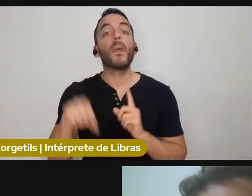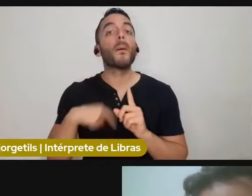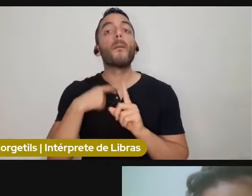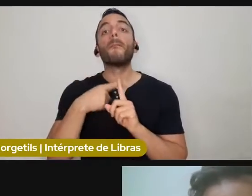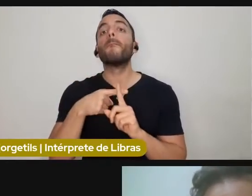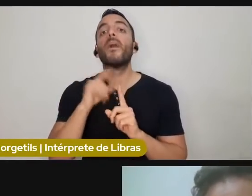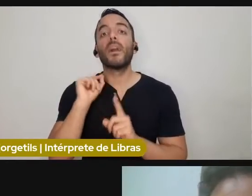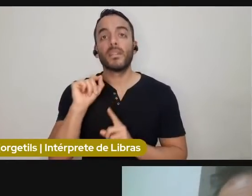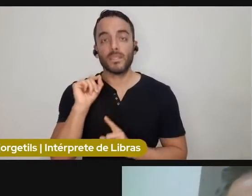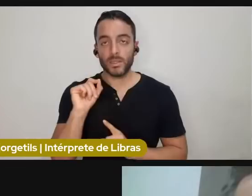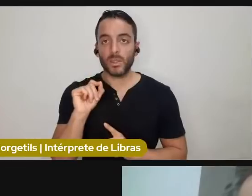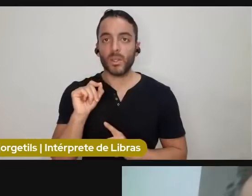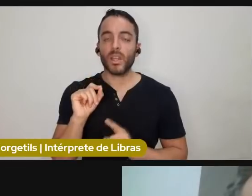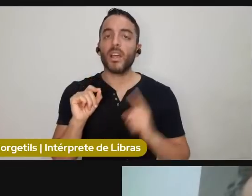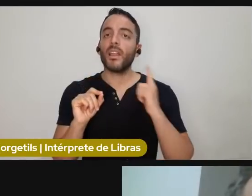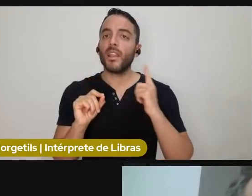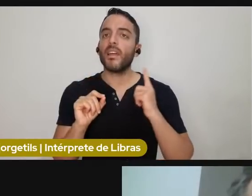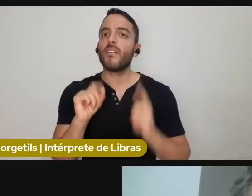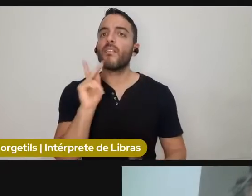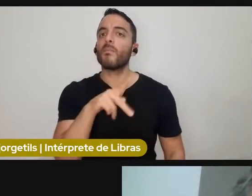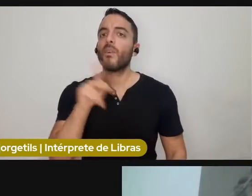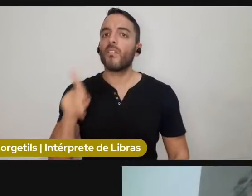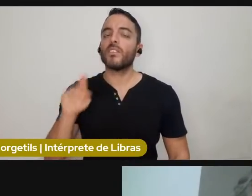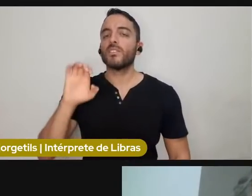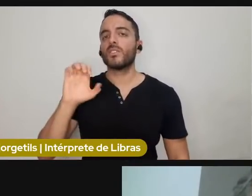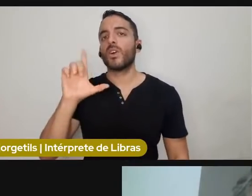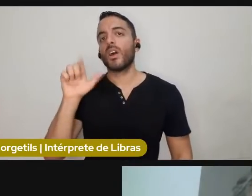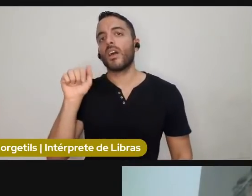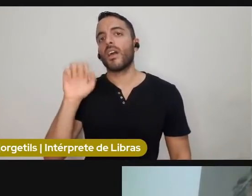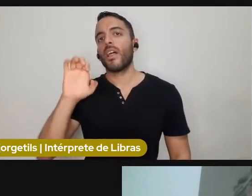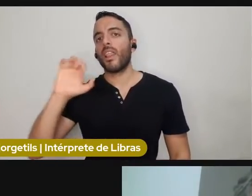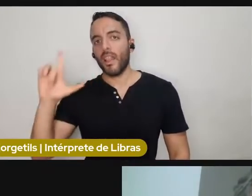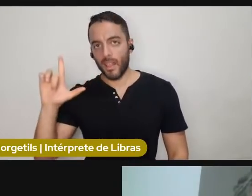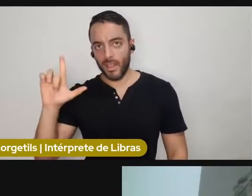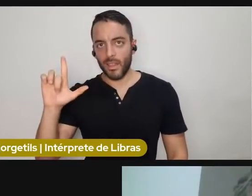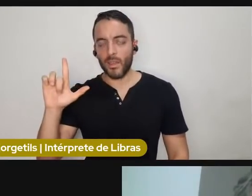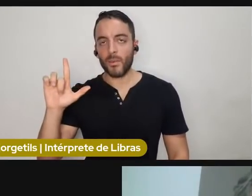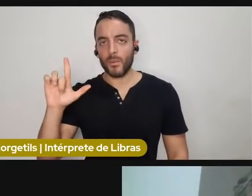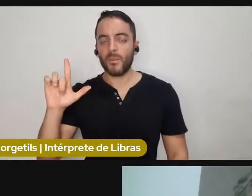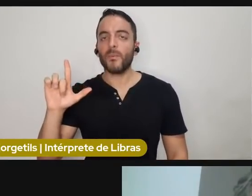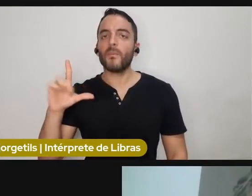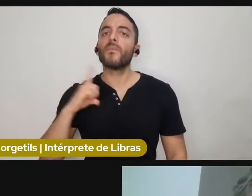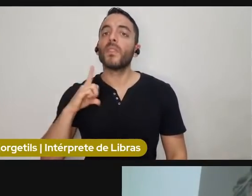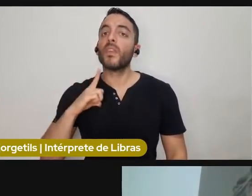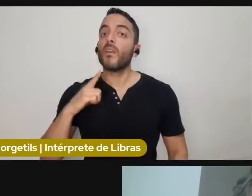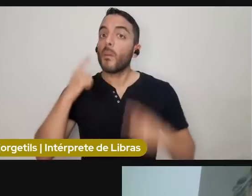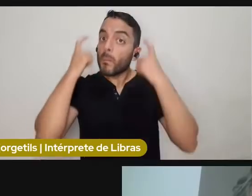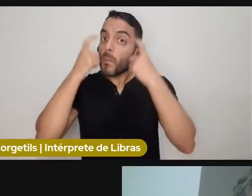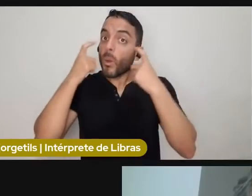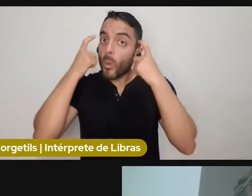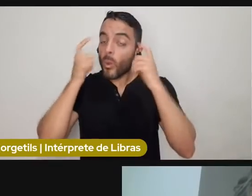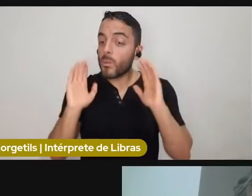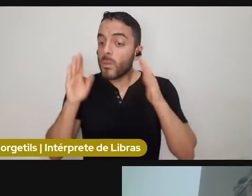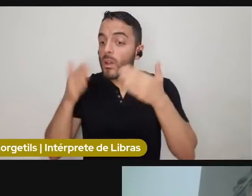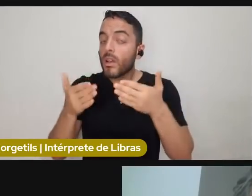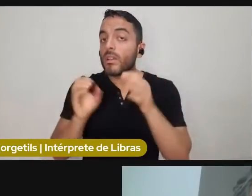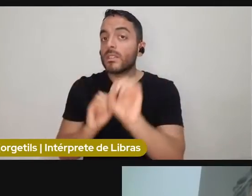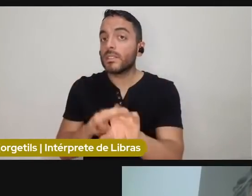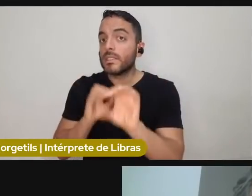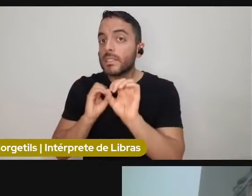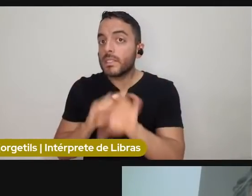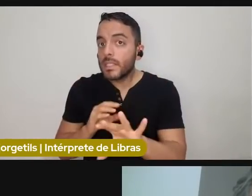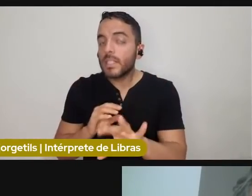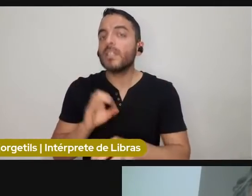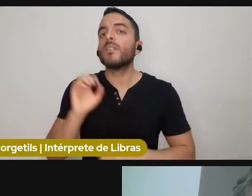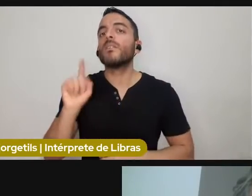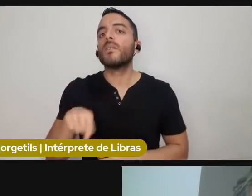o professor Elael, ele se preocupa com o ensino, com a educação, de